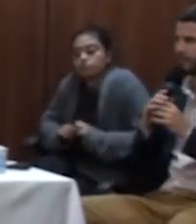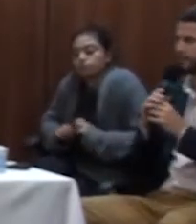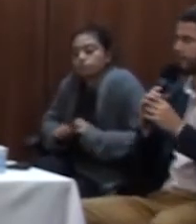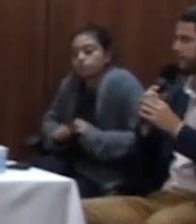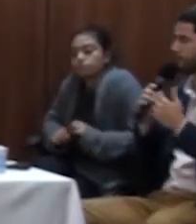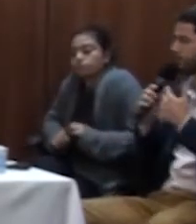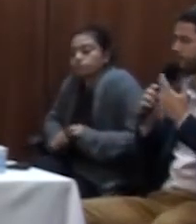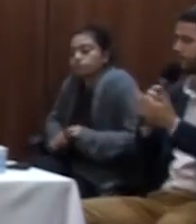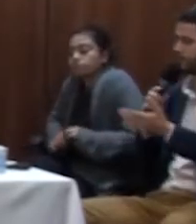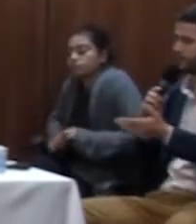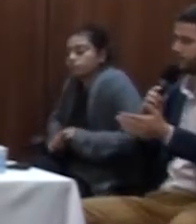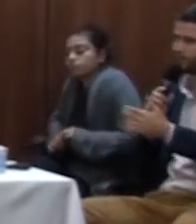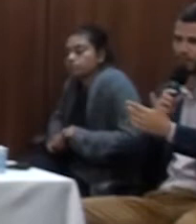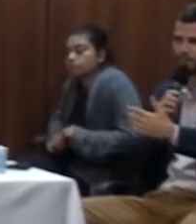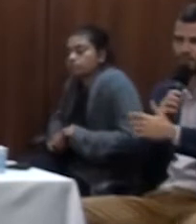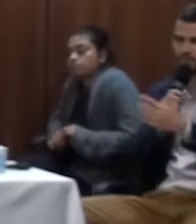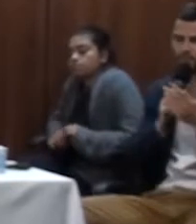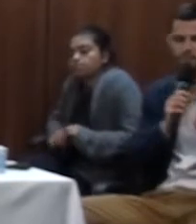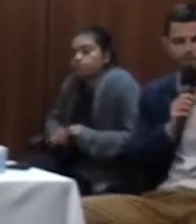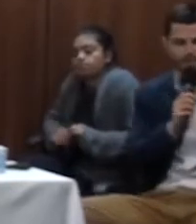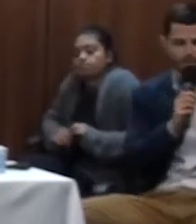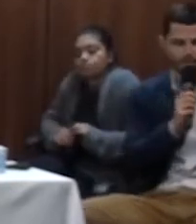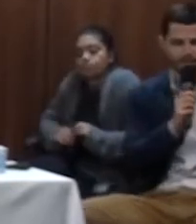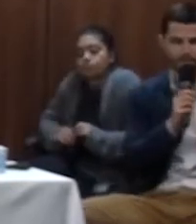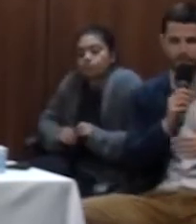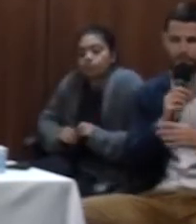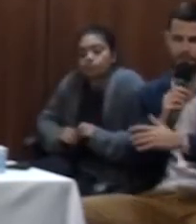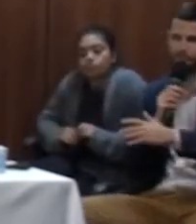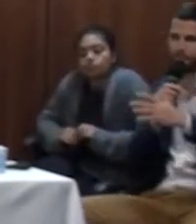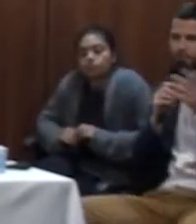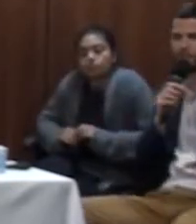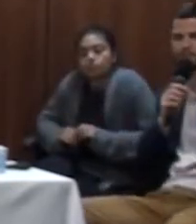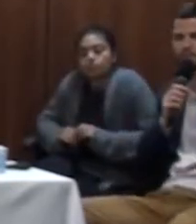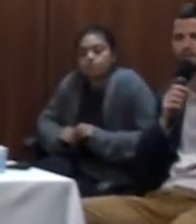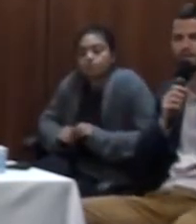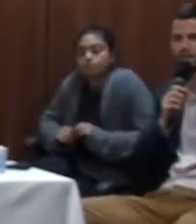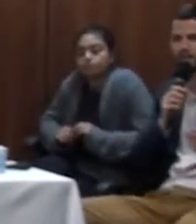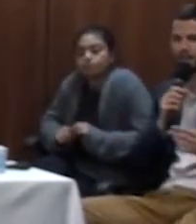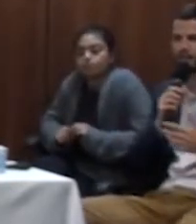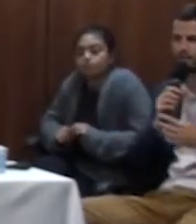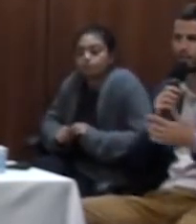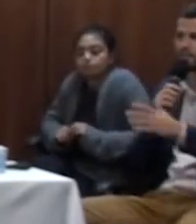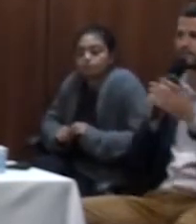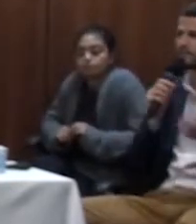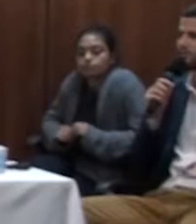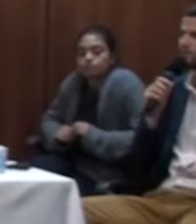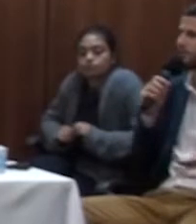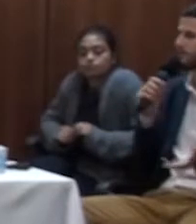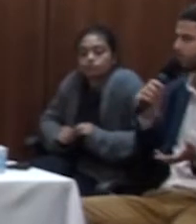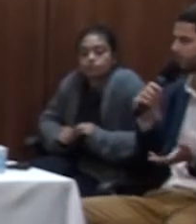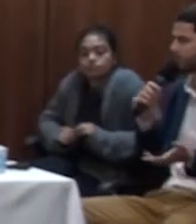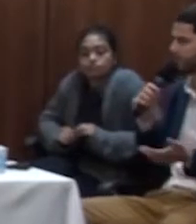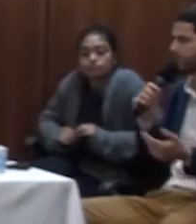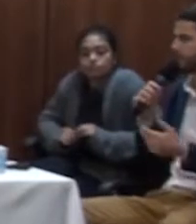tá? Então eu faço isso porque muitas vezes quando a gente começa a abordar esse tema, uma das primeiras coisas que surge, mas existem duas